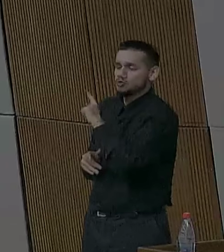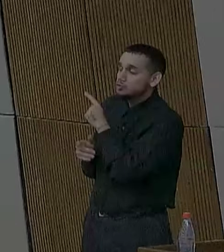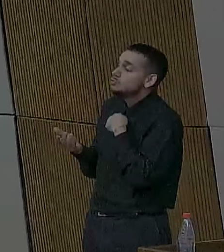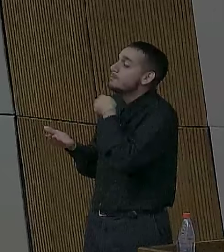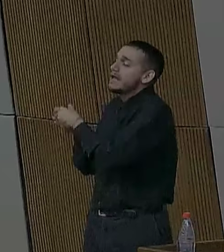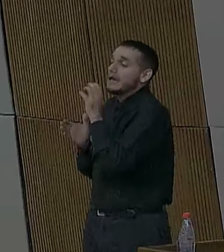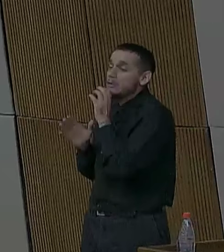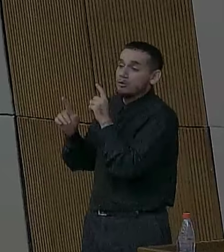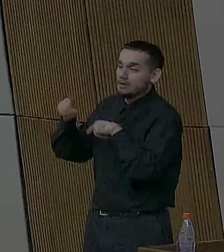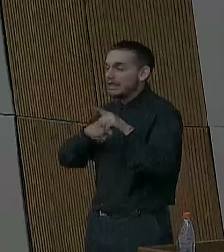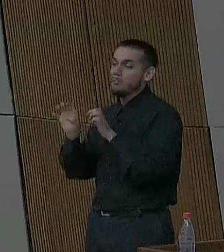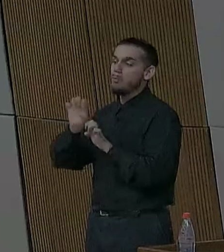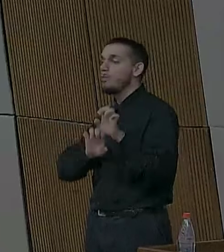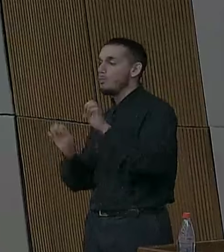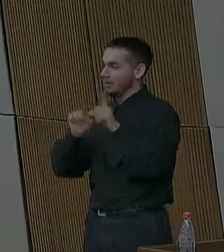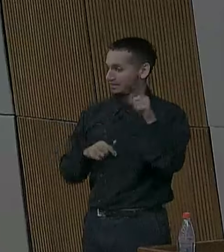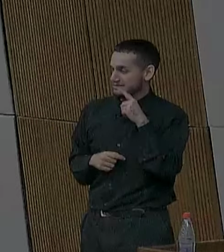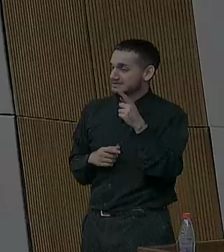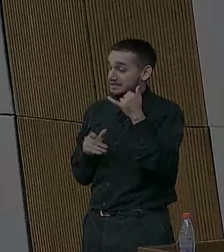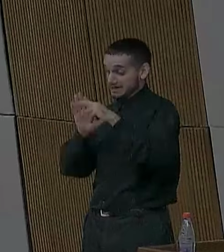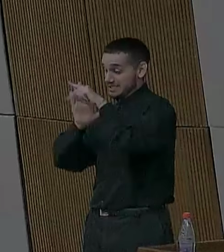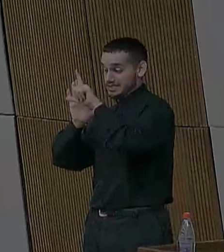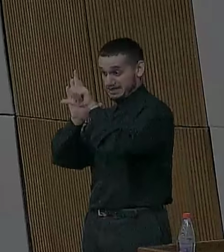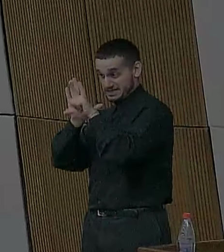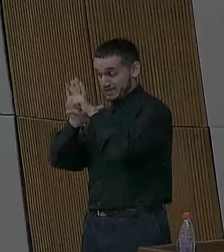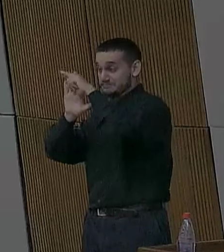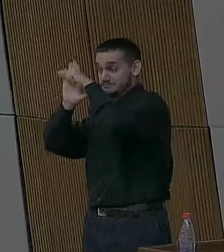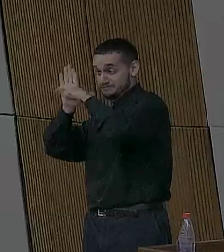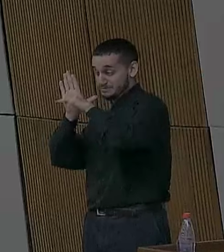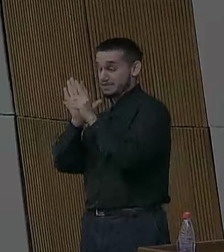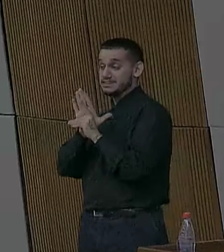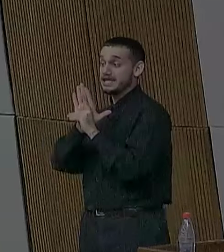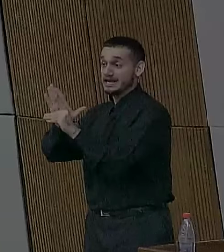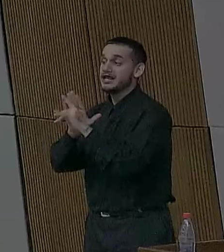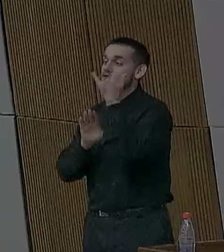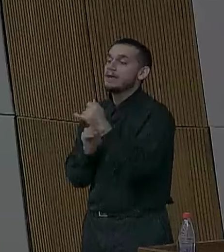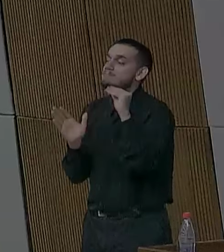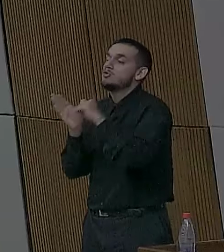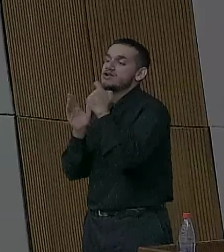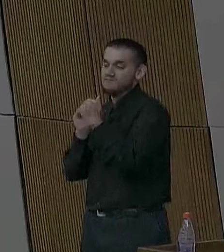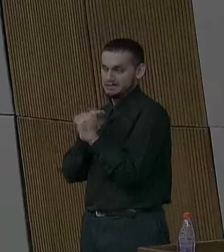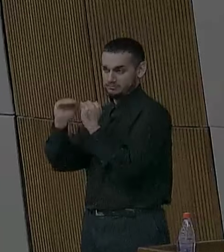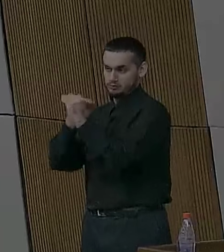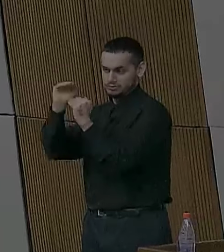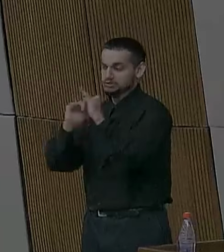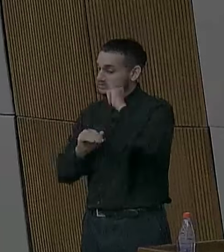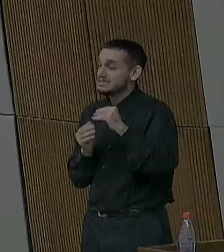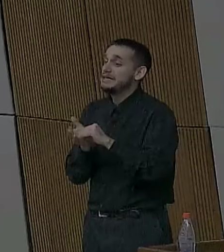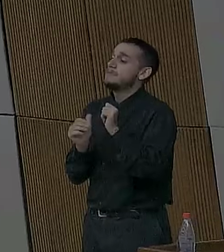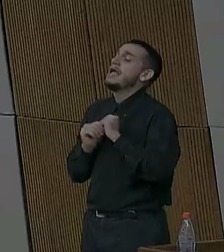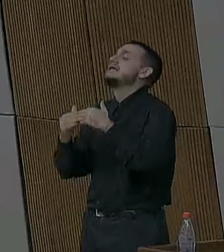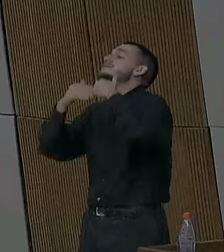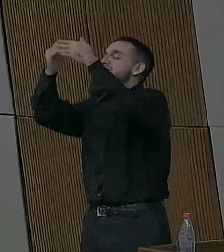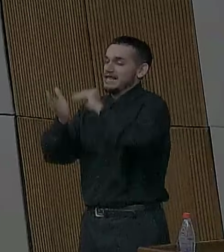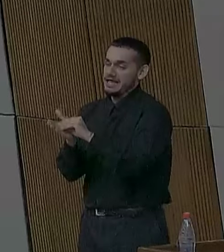proceso. La normativa, la ley y el decreto reglamentario establecían procesos. Se hará, ¿verdad?